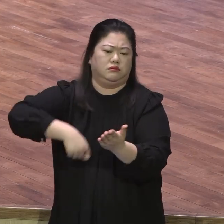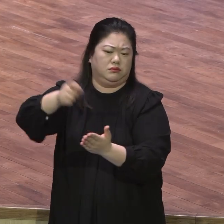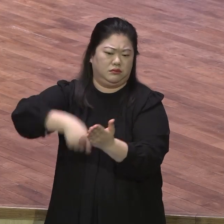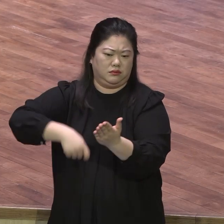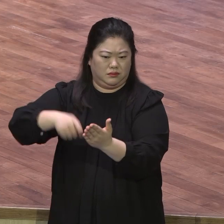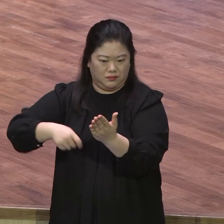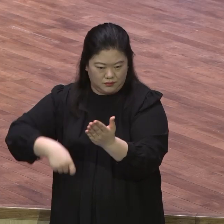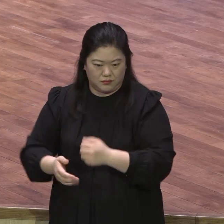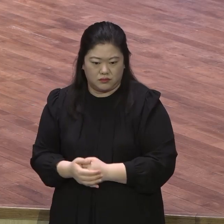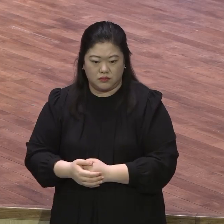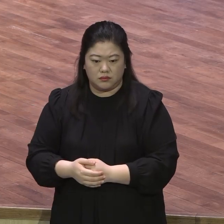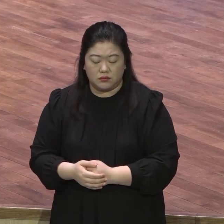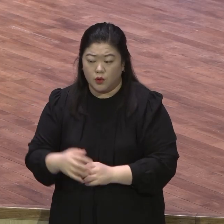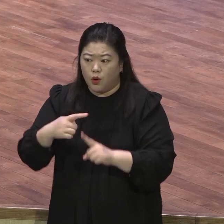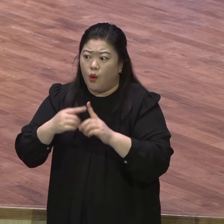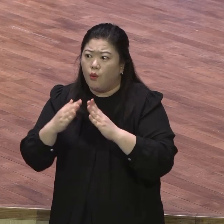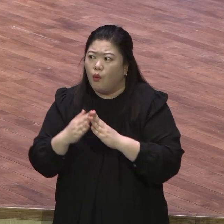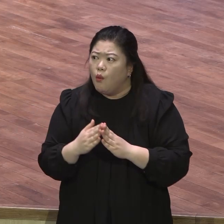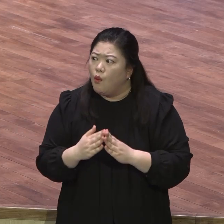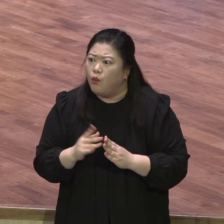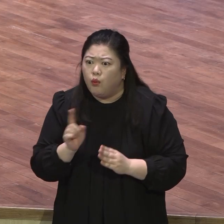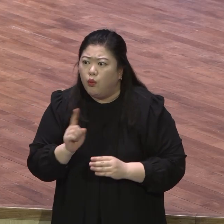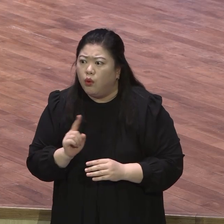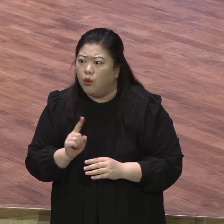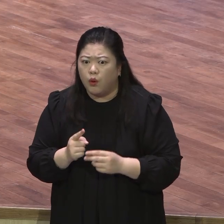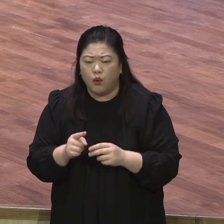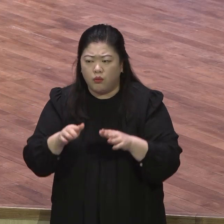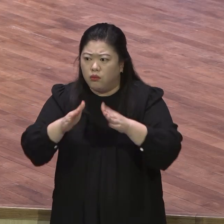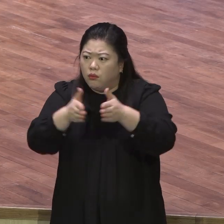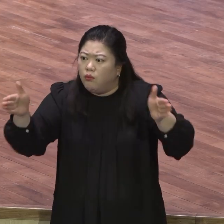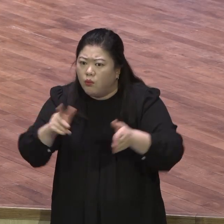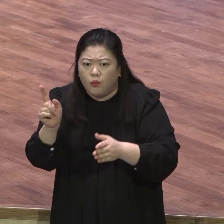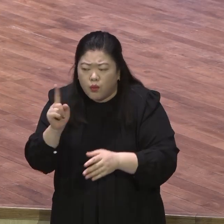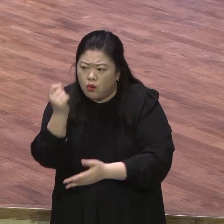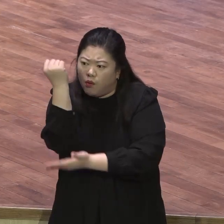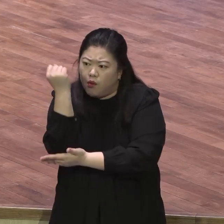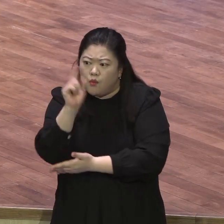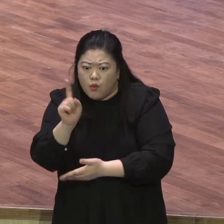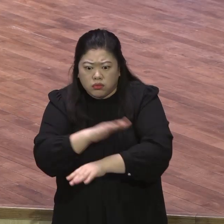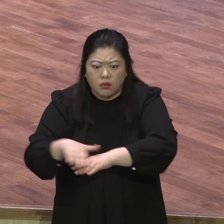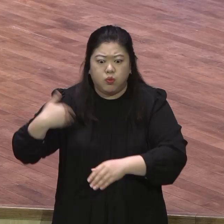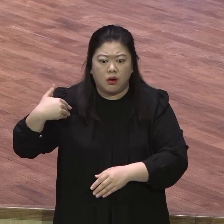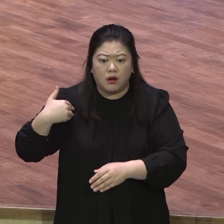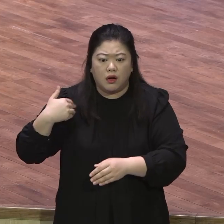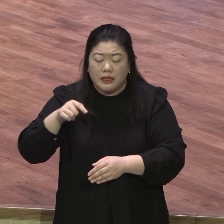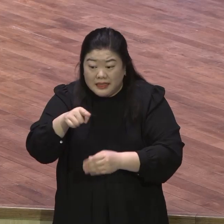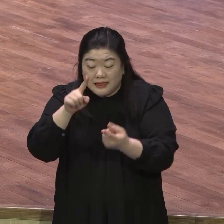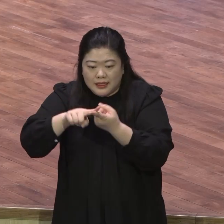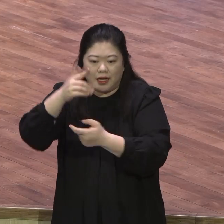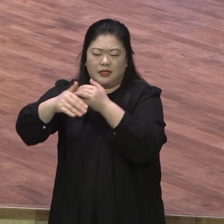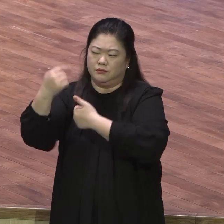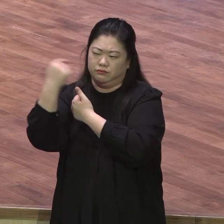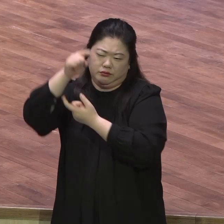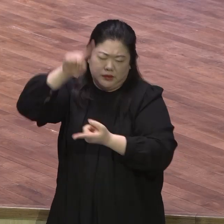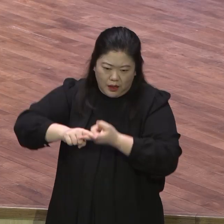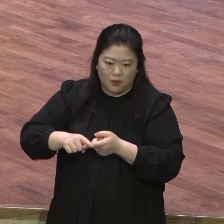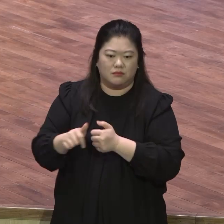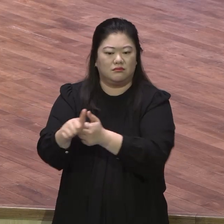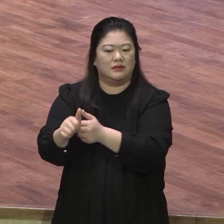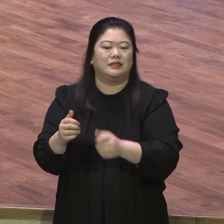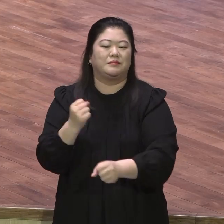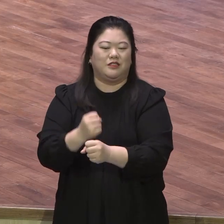받고 성막을 어떻게 짓을 거냐. 이거는 우리 신앙생활을 어떻게 해야 되는지 이종표를 쫙 정리하고 있는 거예요. 한마디로